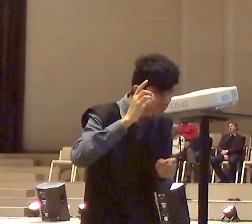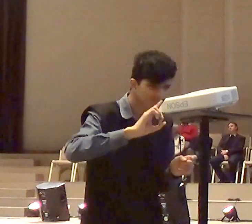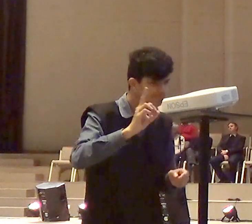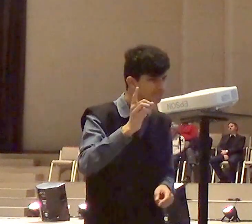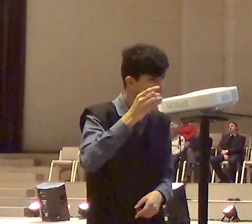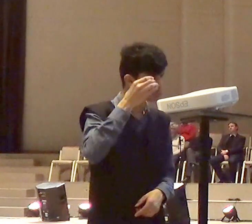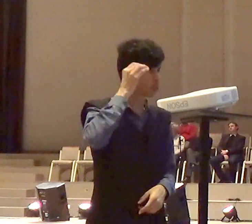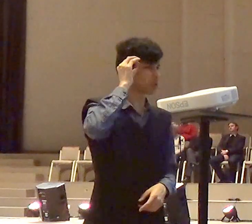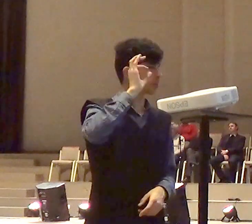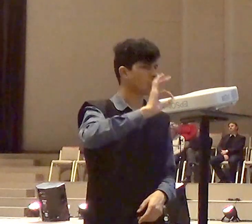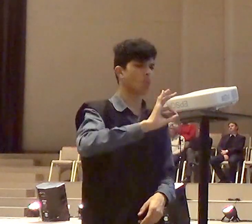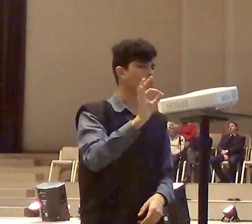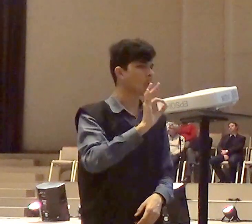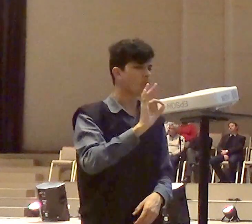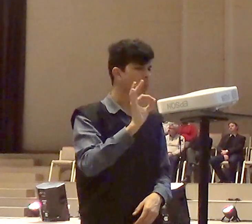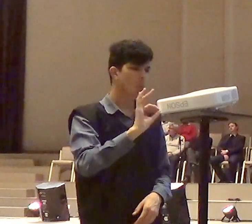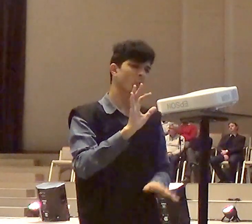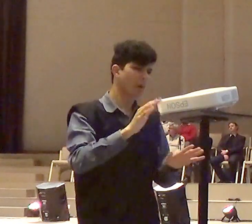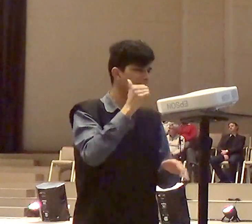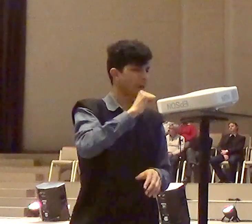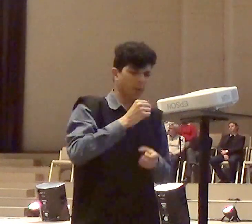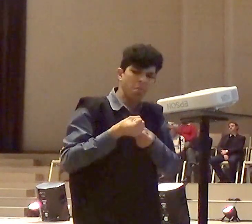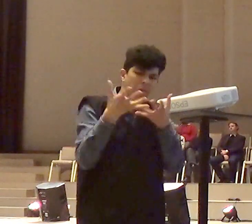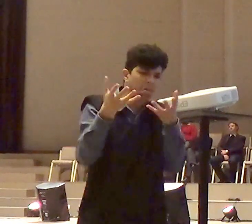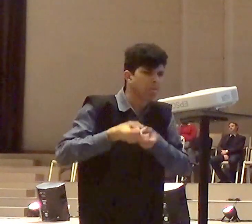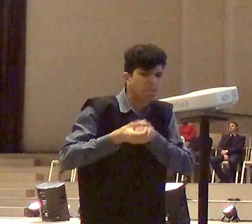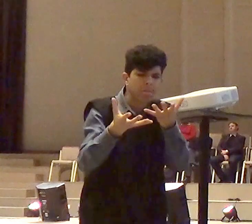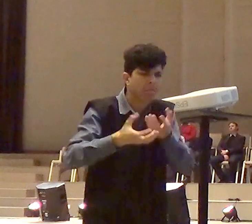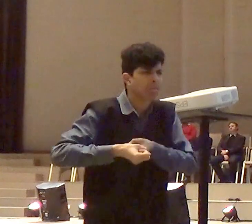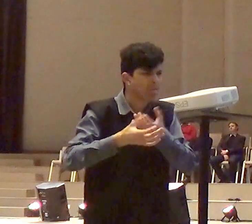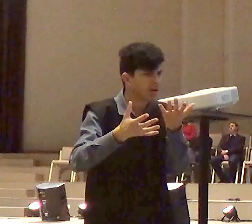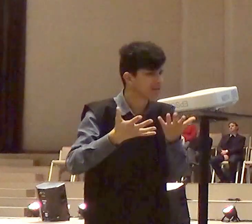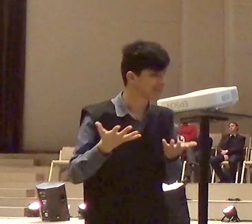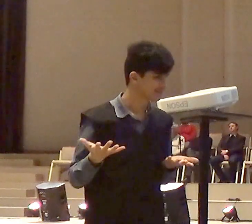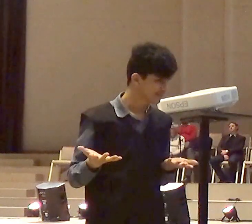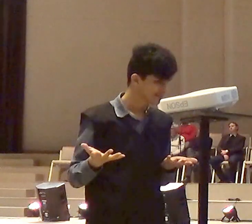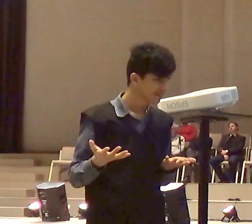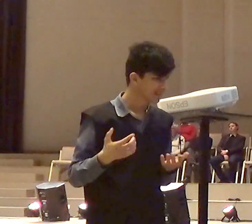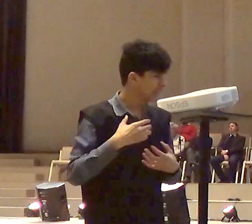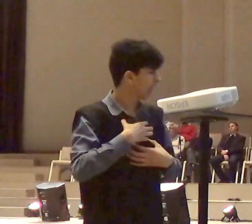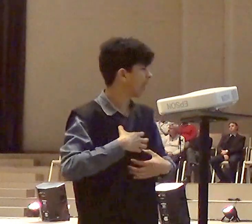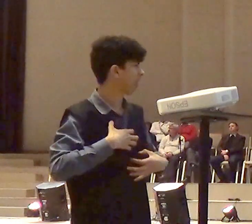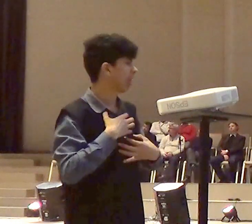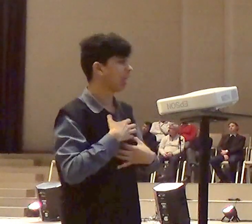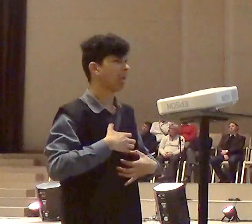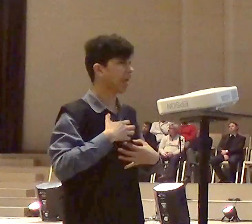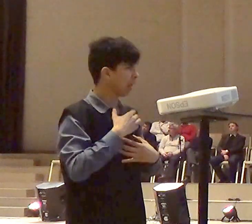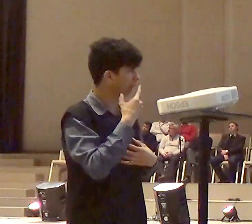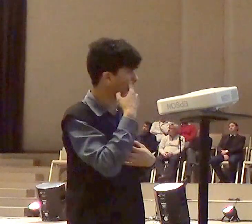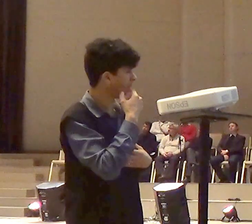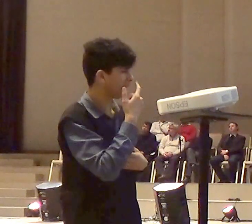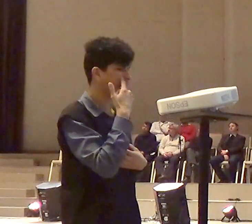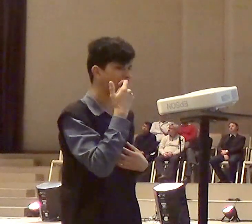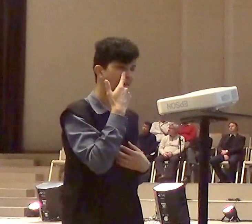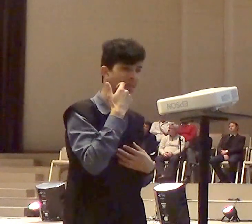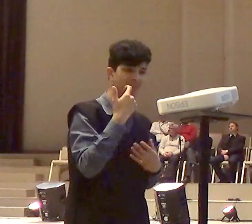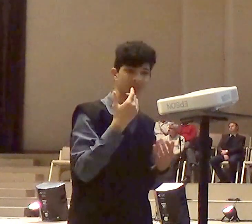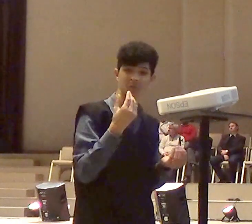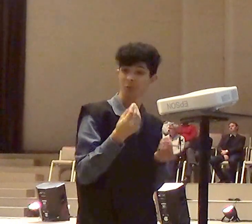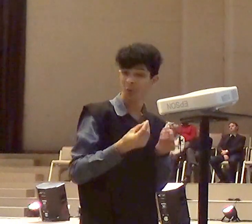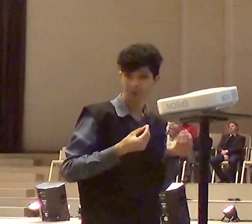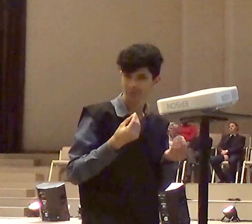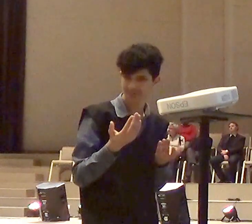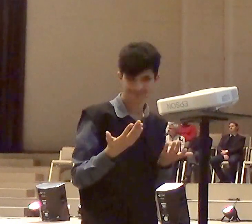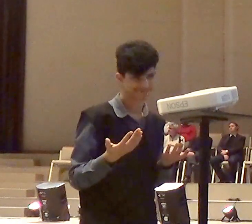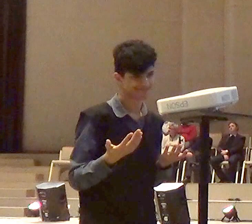Mas a gente não consegue viver as dores e não consegue viver rebelião a gente tem que ter